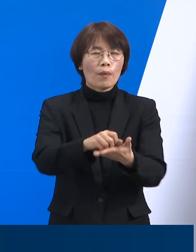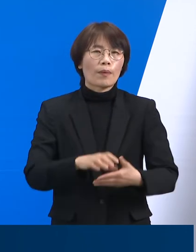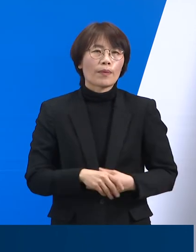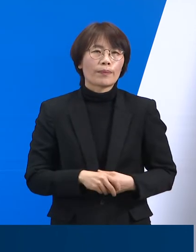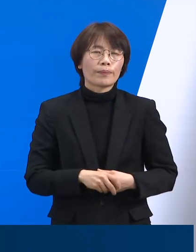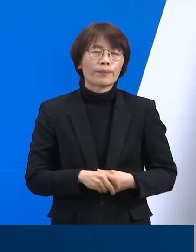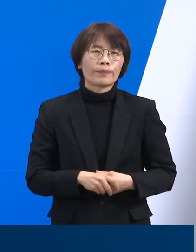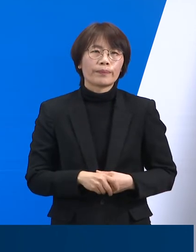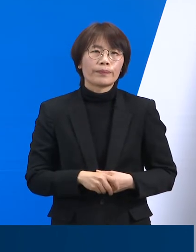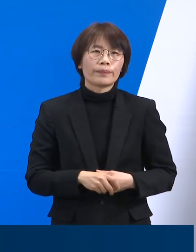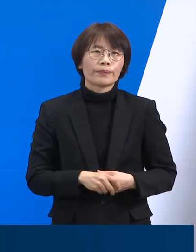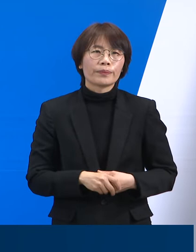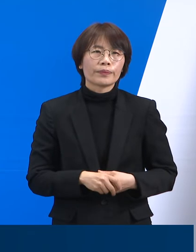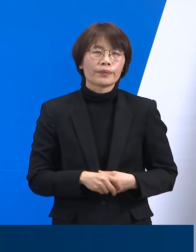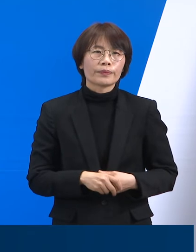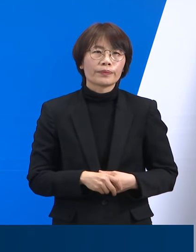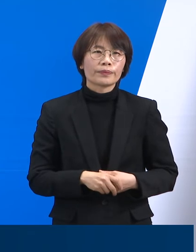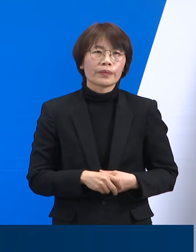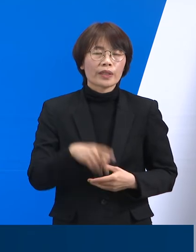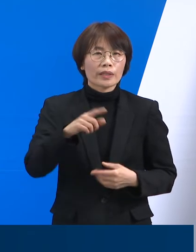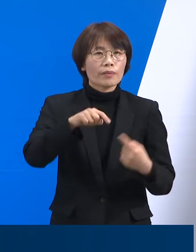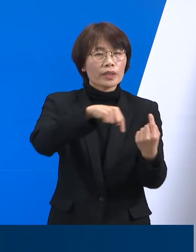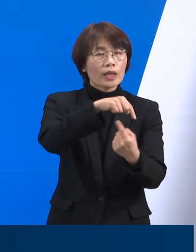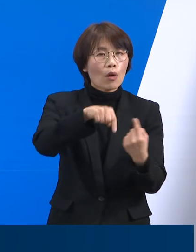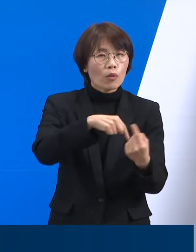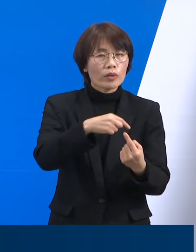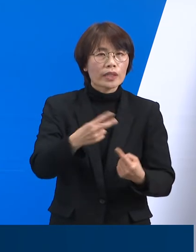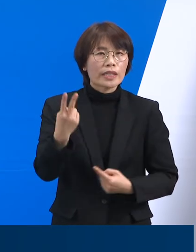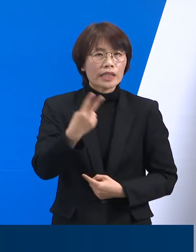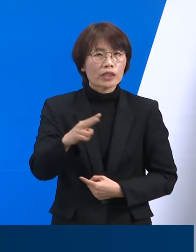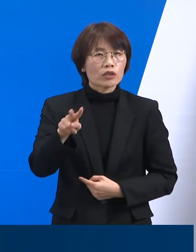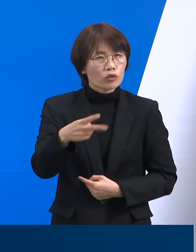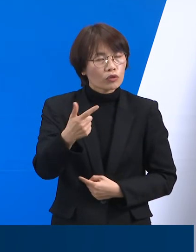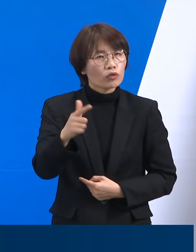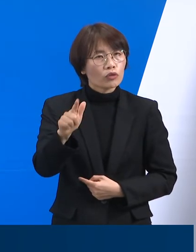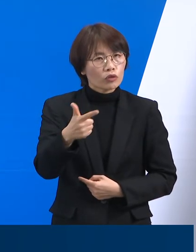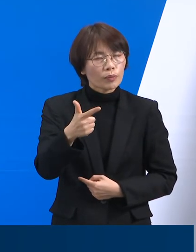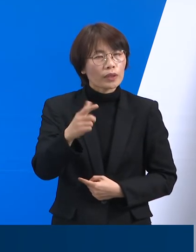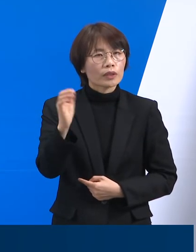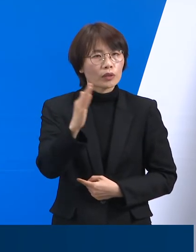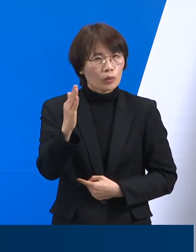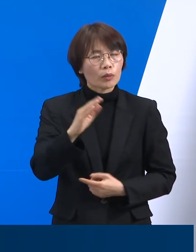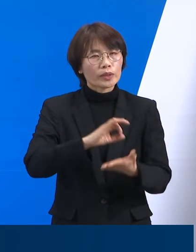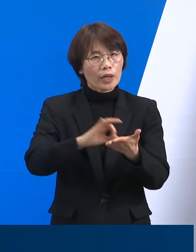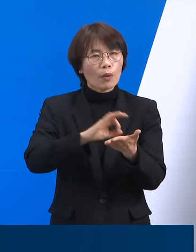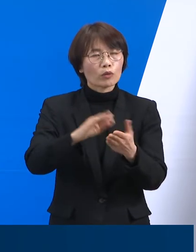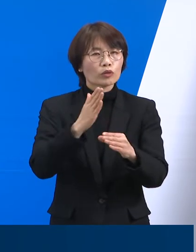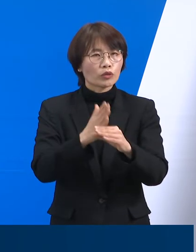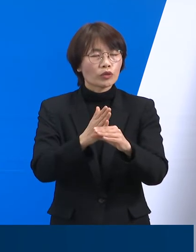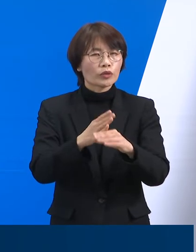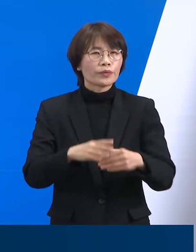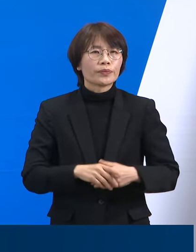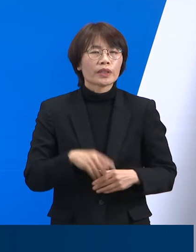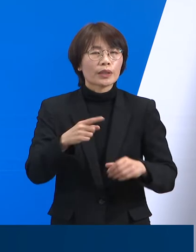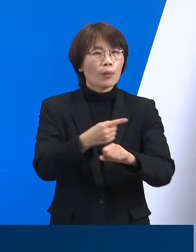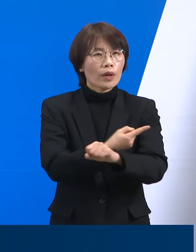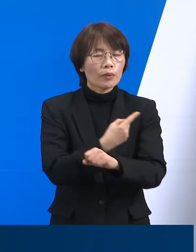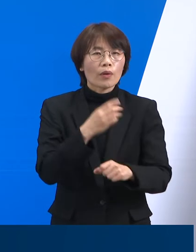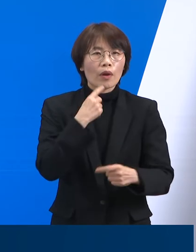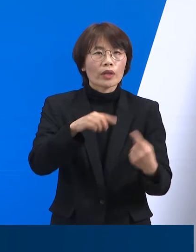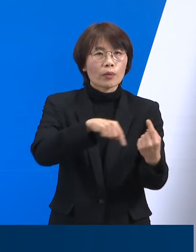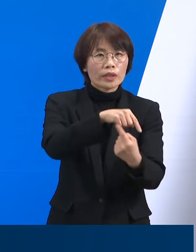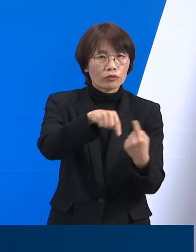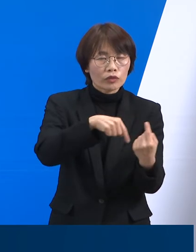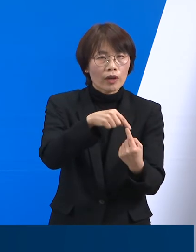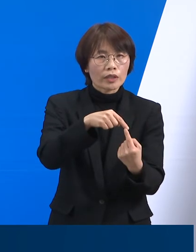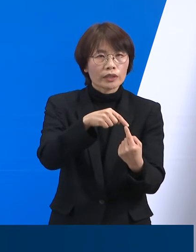현재 2,614병상을 사용하고 있으며 병상 가동률은 45%입니다. 이 외에도 경기도에서 운영하는